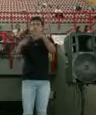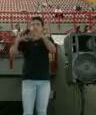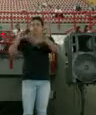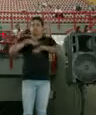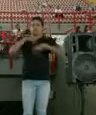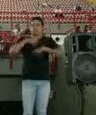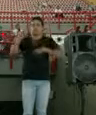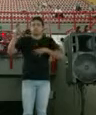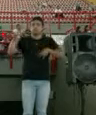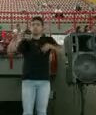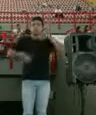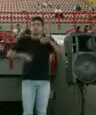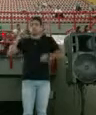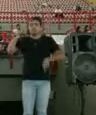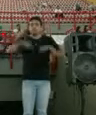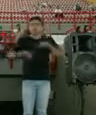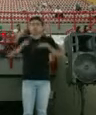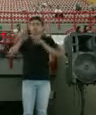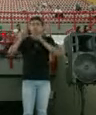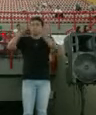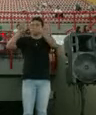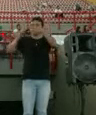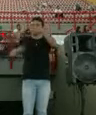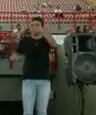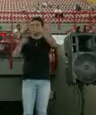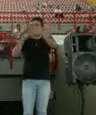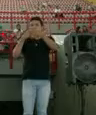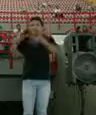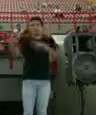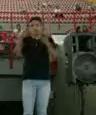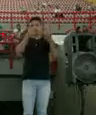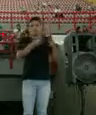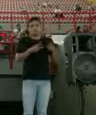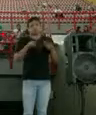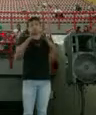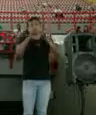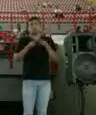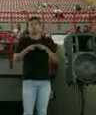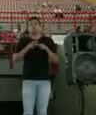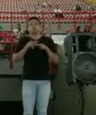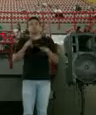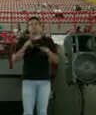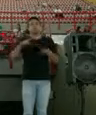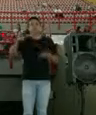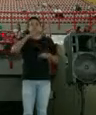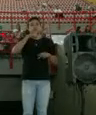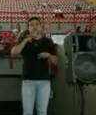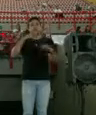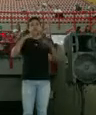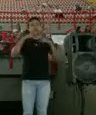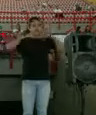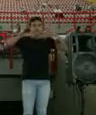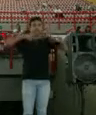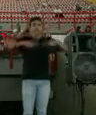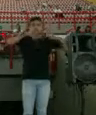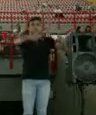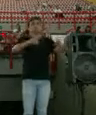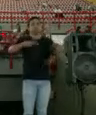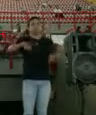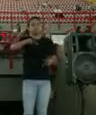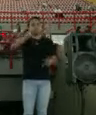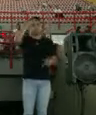ciclo hormonal é completamente diferente. Vocês vão ver isso. Por isso que é uma missão, viu? É